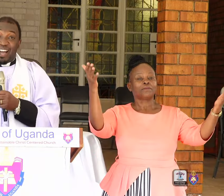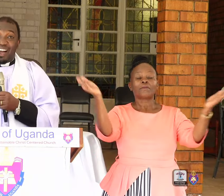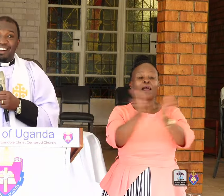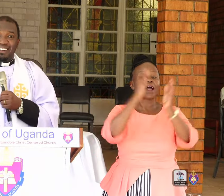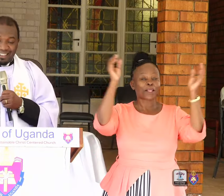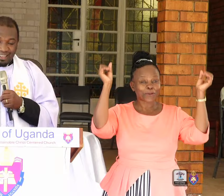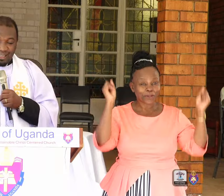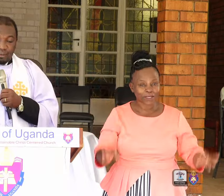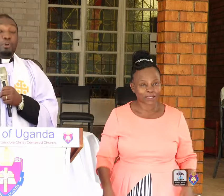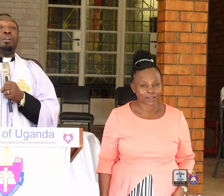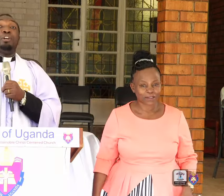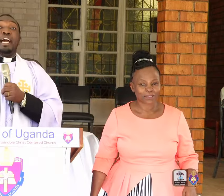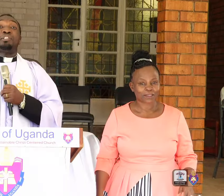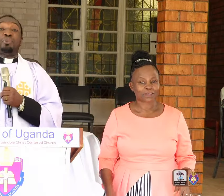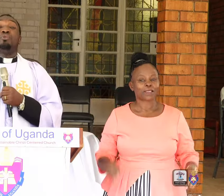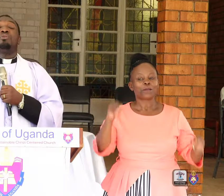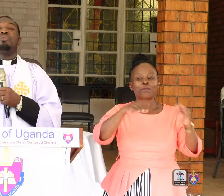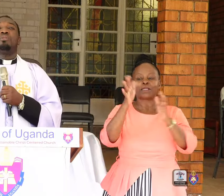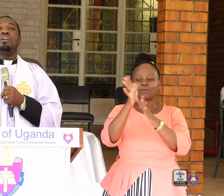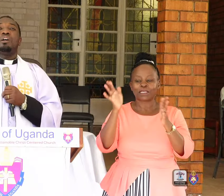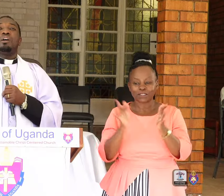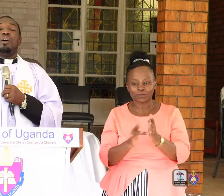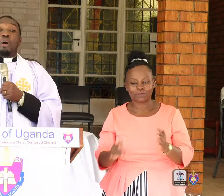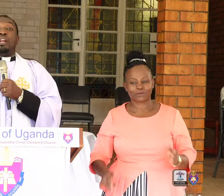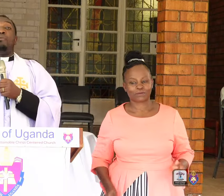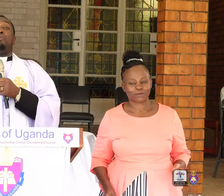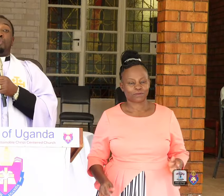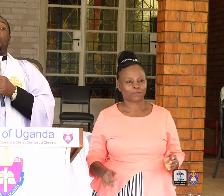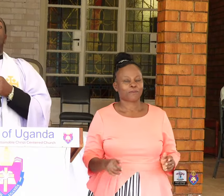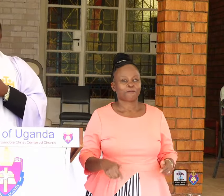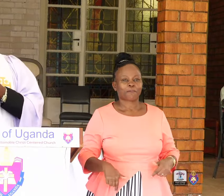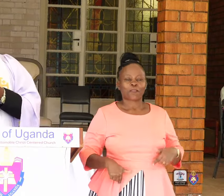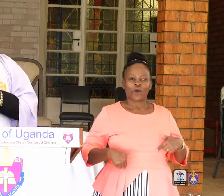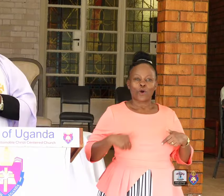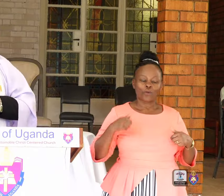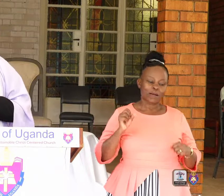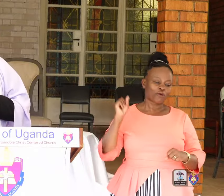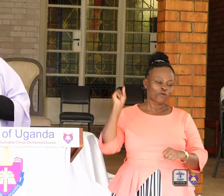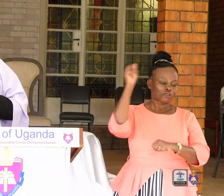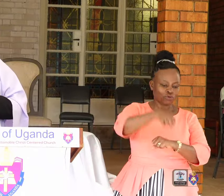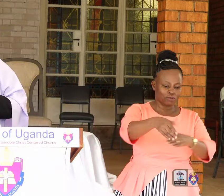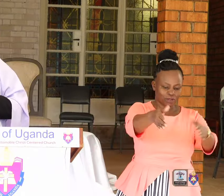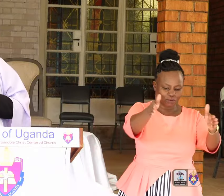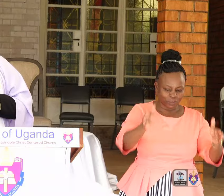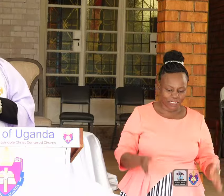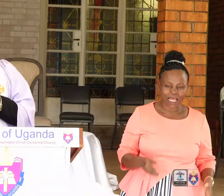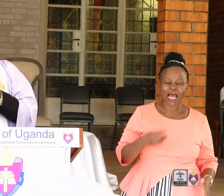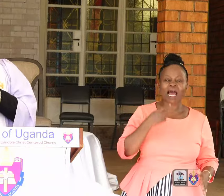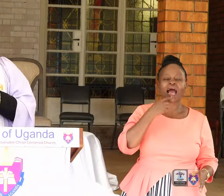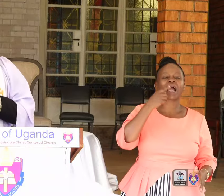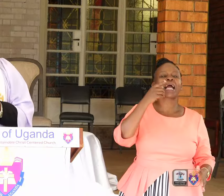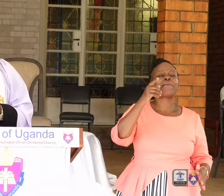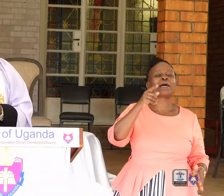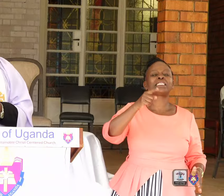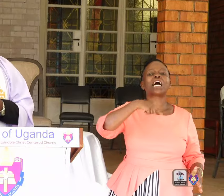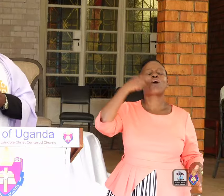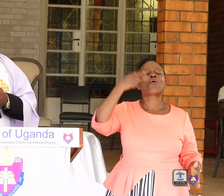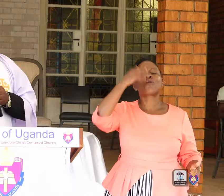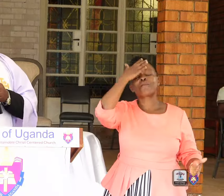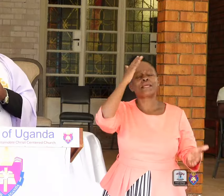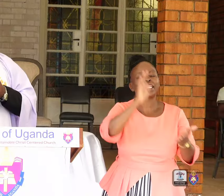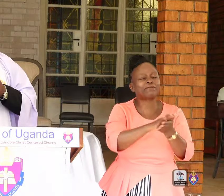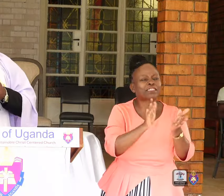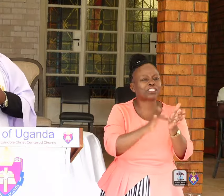Aleluya. Buli mu Yesu. Obulamu obusukuluma ku ntaana, agamba atya? Nti oyakkiriza Yesu